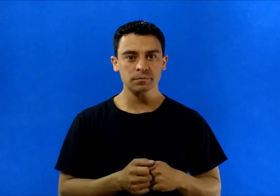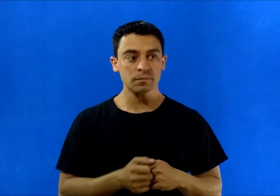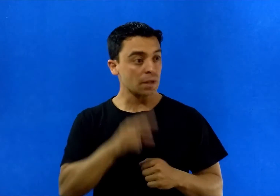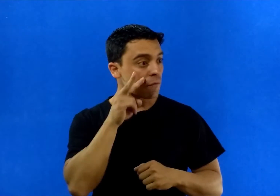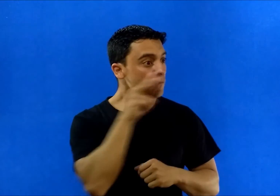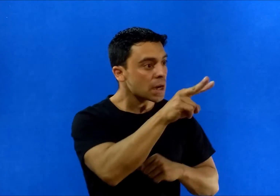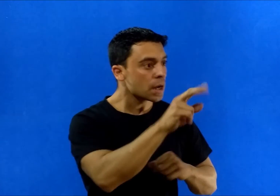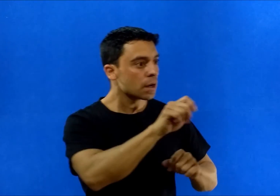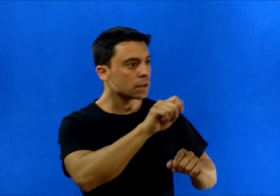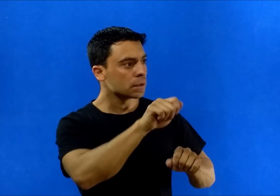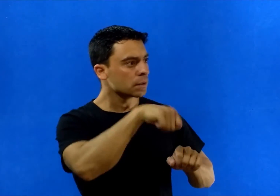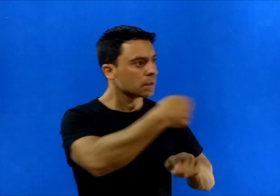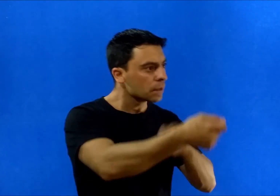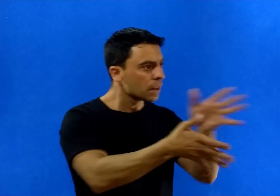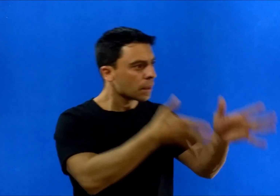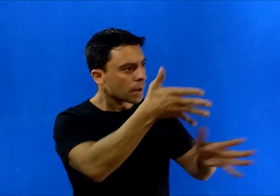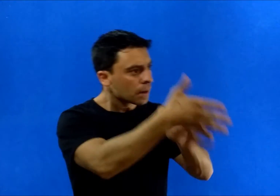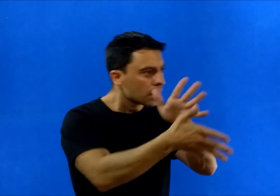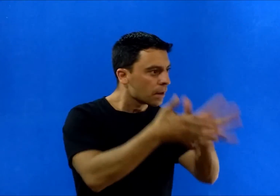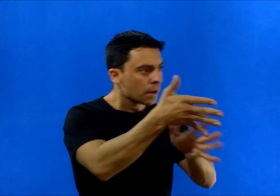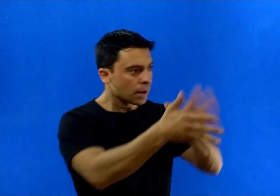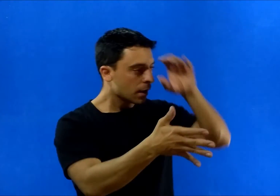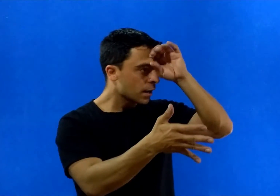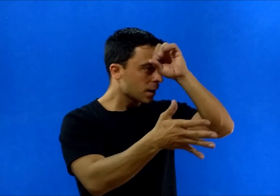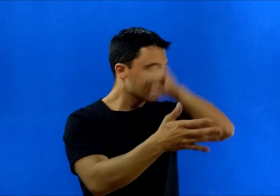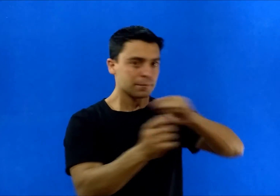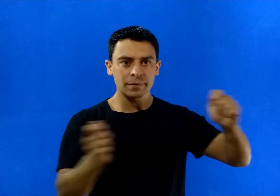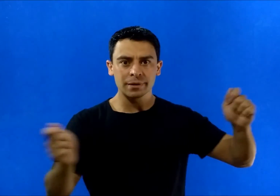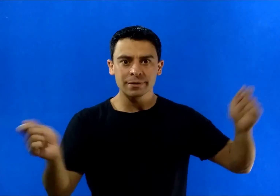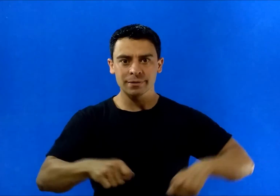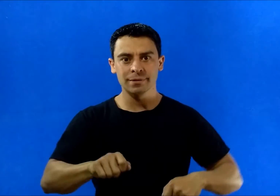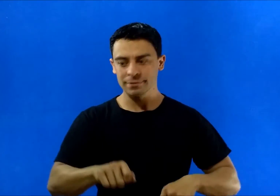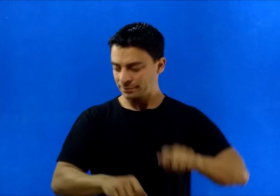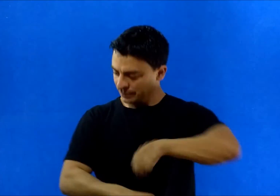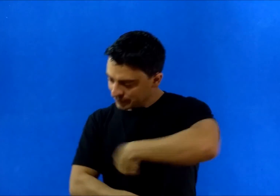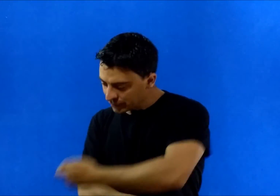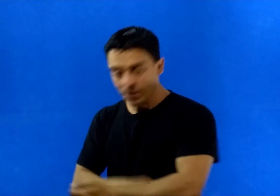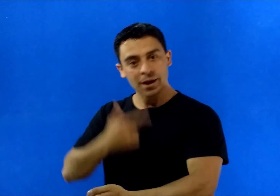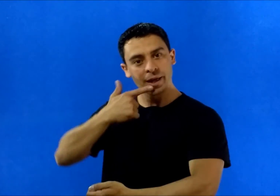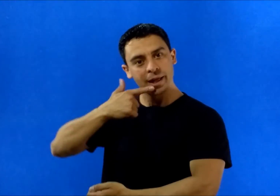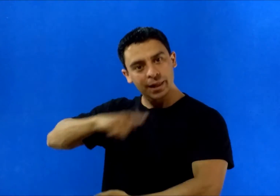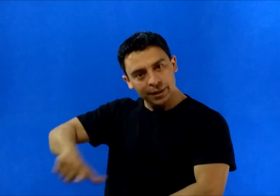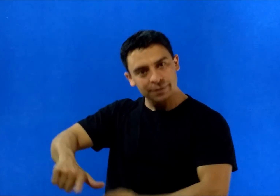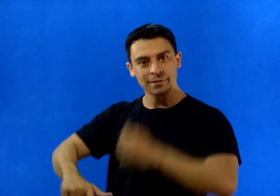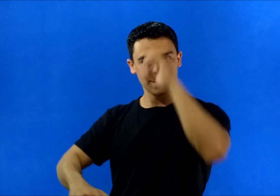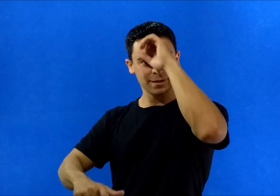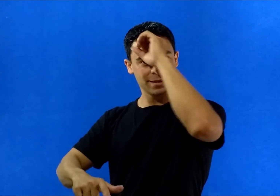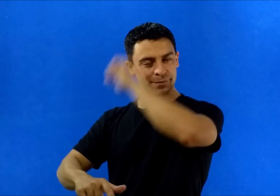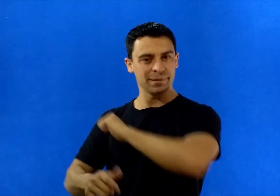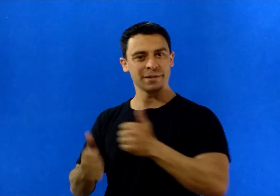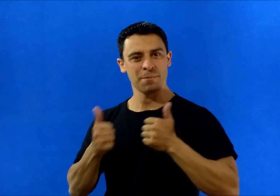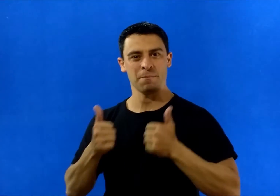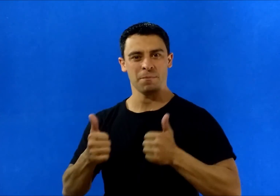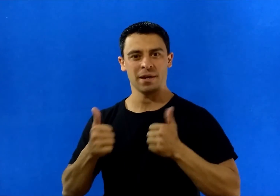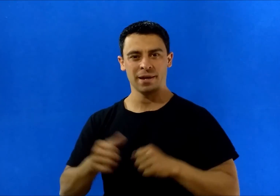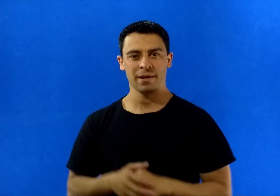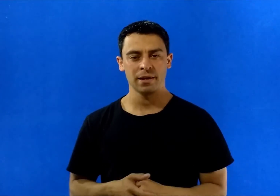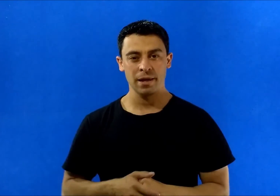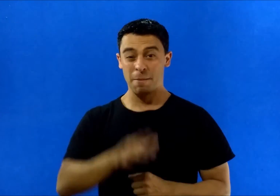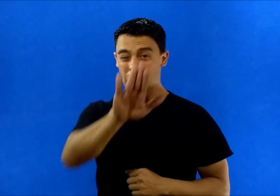surdo, isso precisa acontecer. Vai aprendendo os sinais, consegue aprender a língua. Sinal, língua, que ele consegue aprender